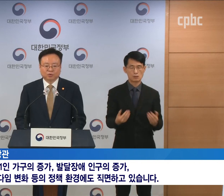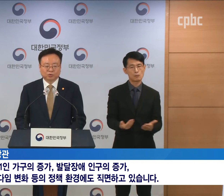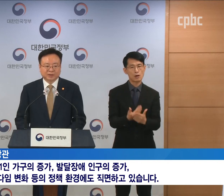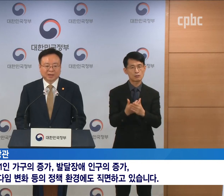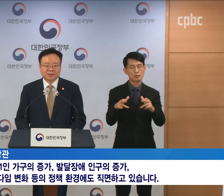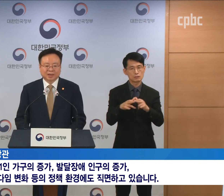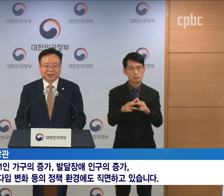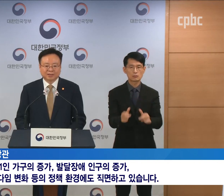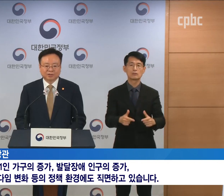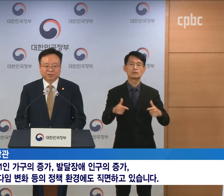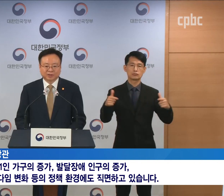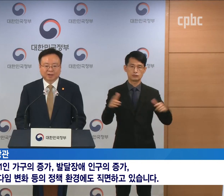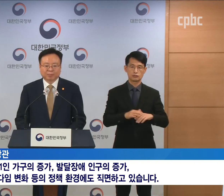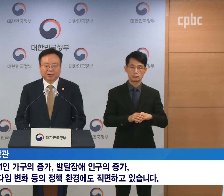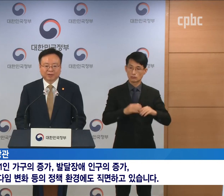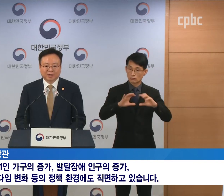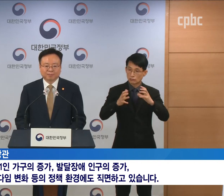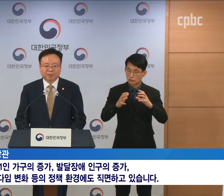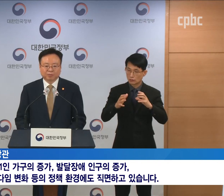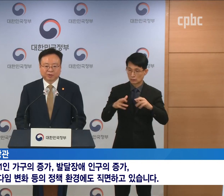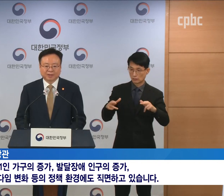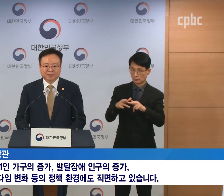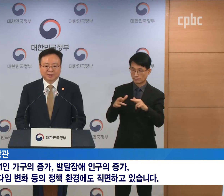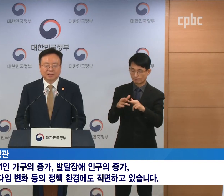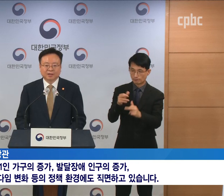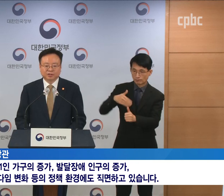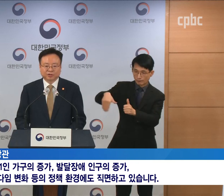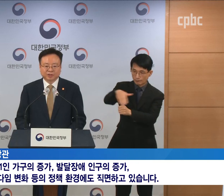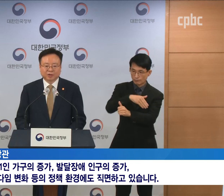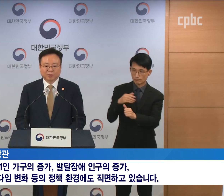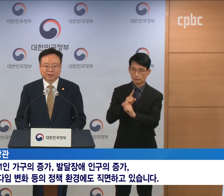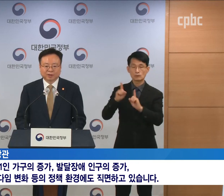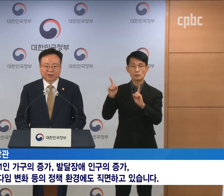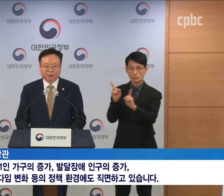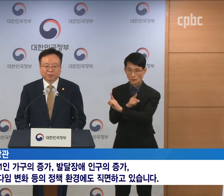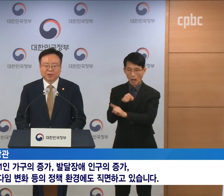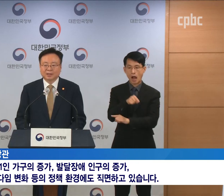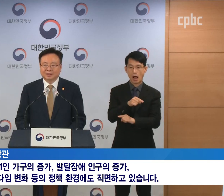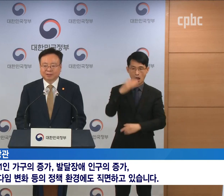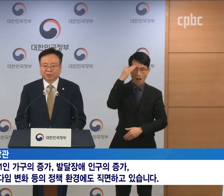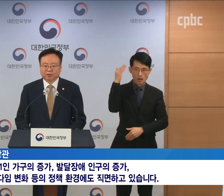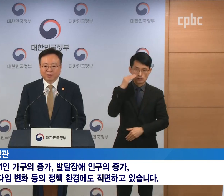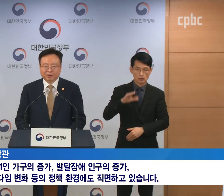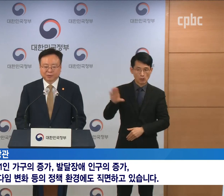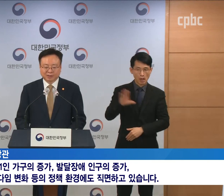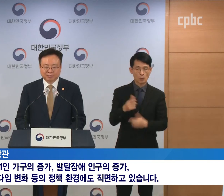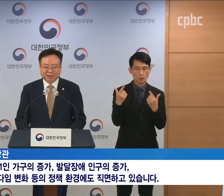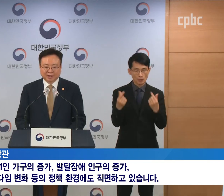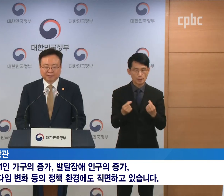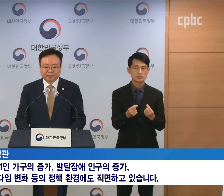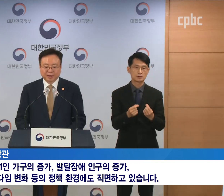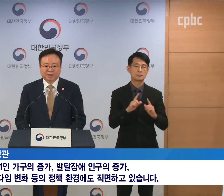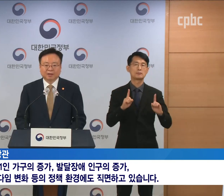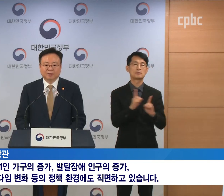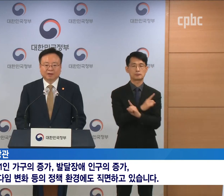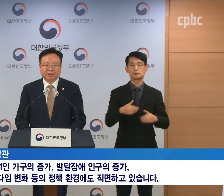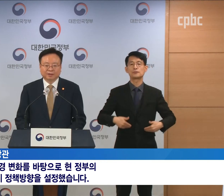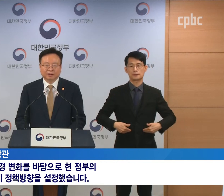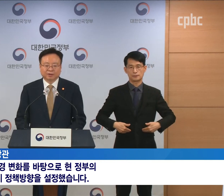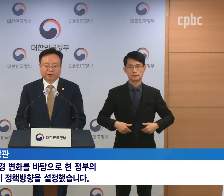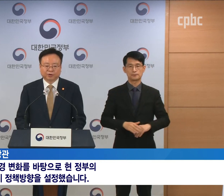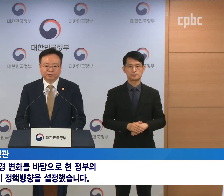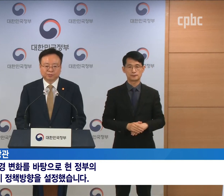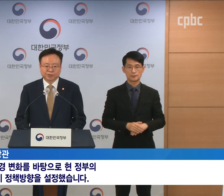증가 국제 장애인 정책 패러다임 변화 등의 정책 환경에도 직면 화가 있습니다 이러한